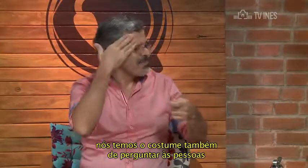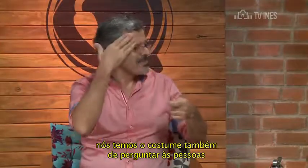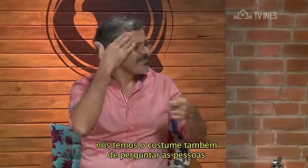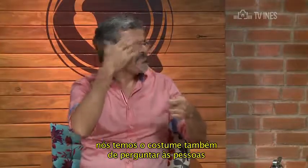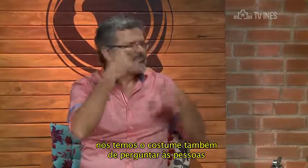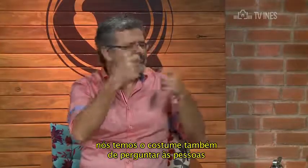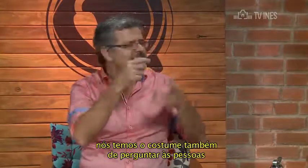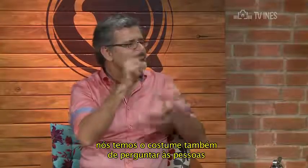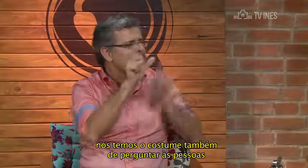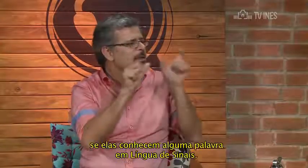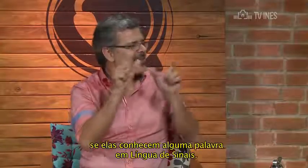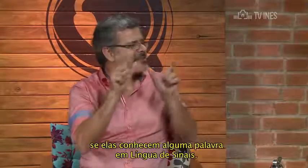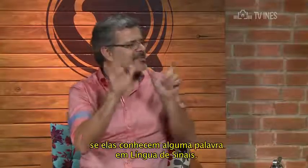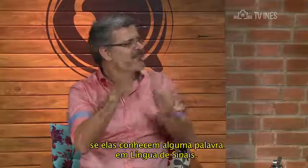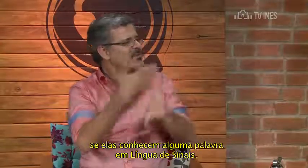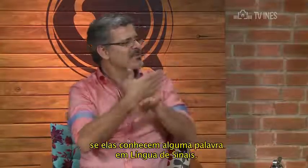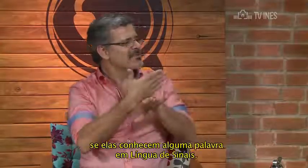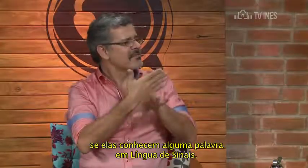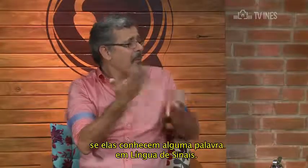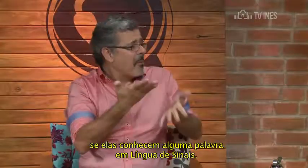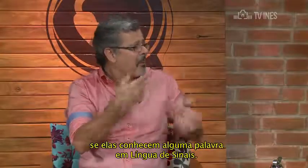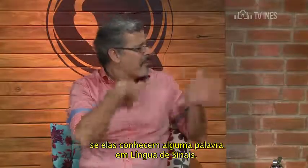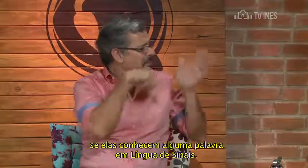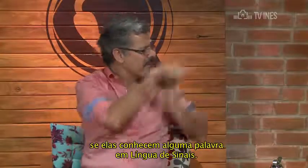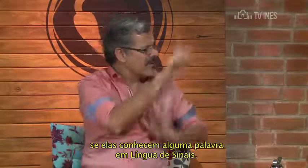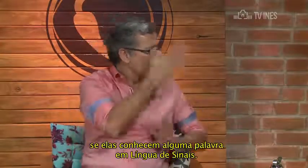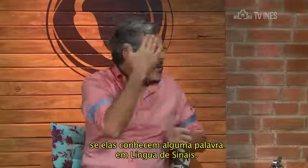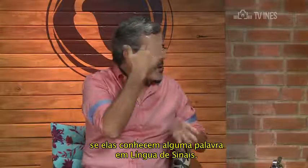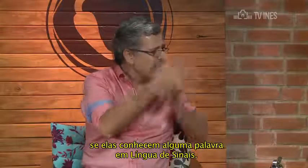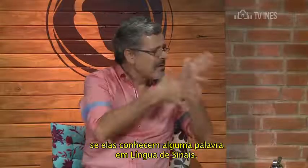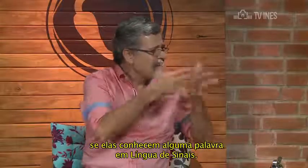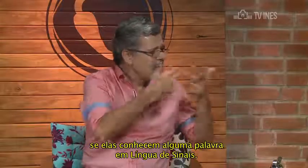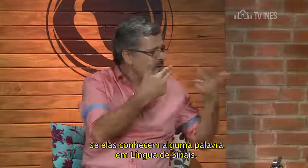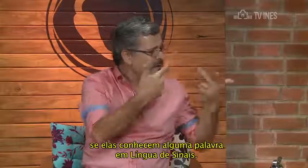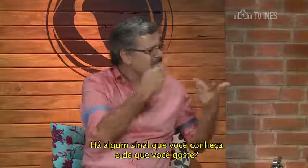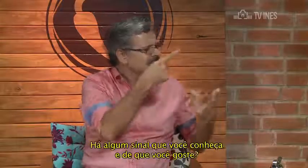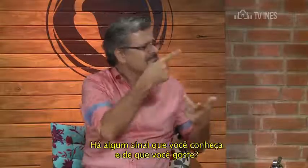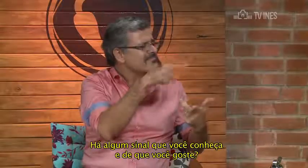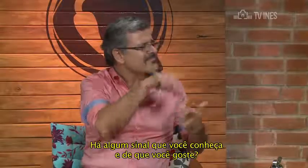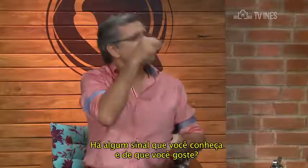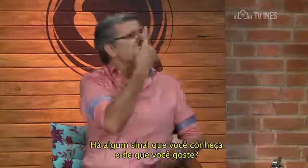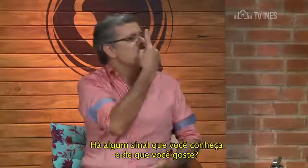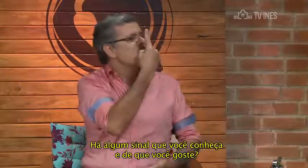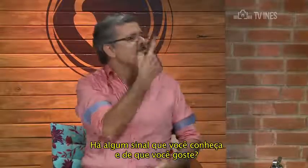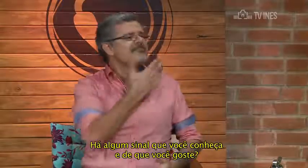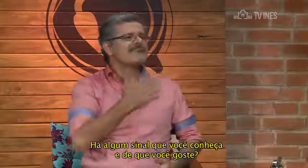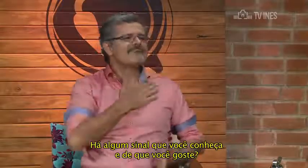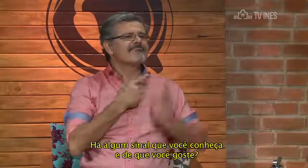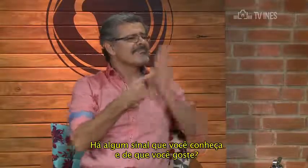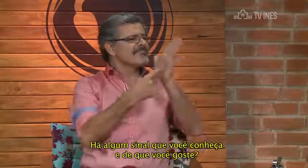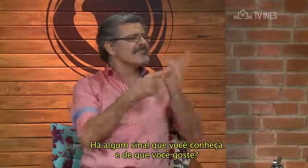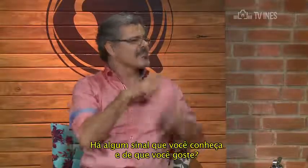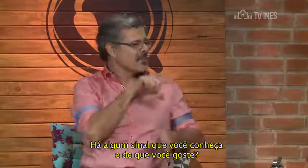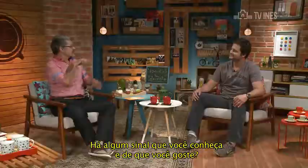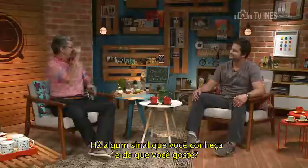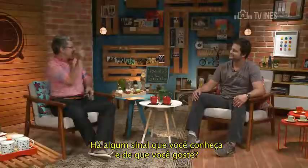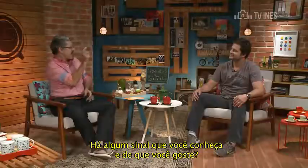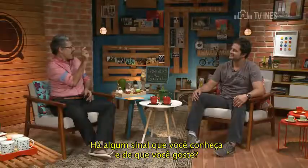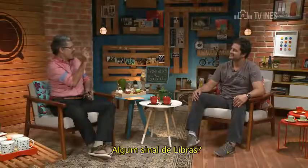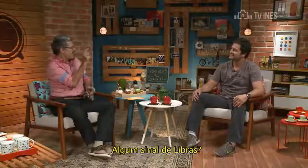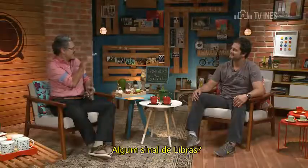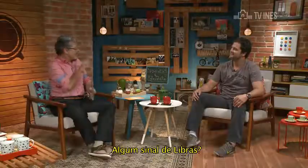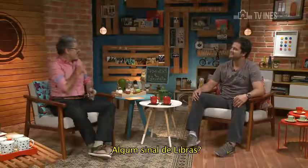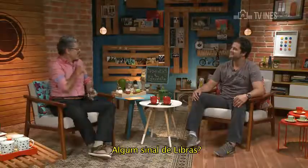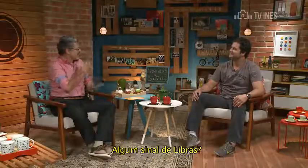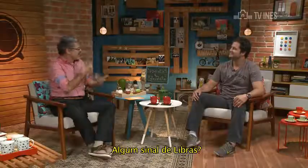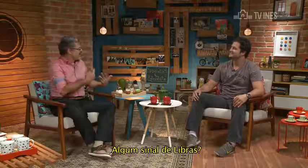também de perguntar às pessoas se elas conhecem alguma palavra em língua de sinais. Há algum sinal que você conheça e de que você goste?